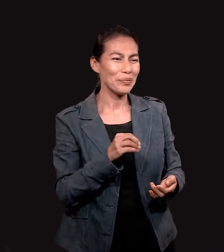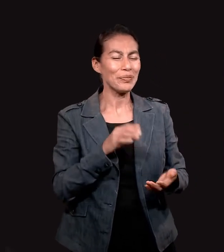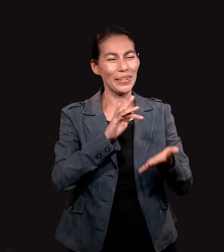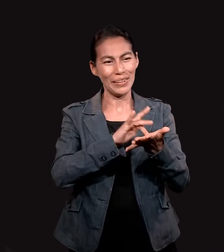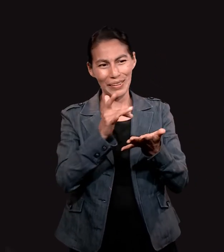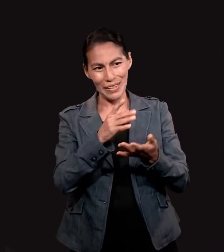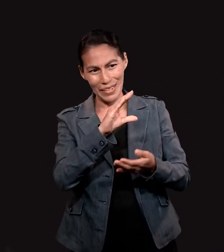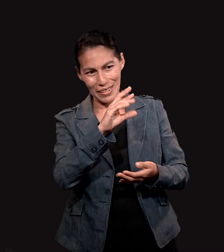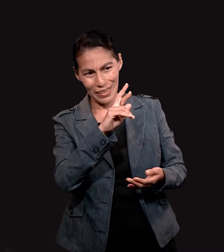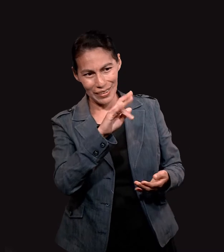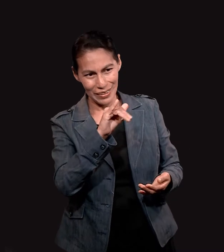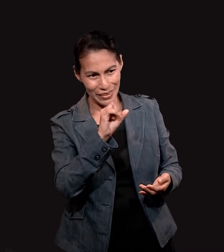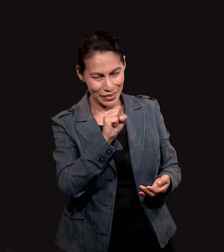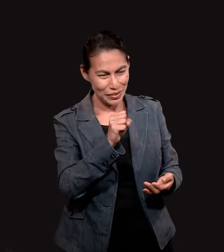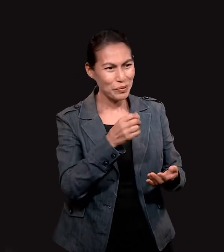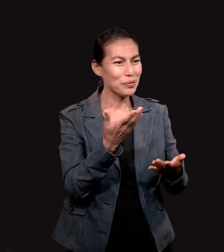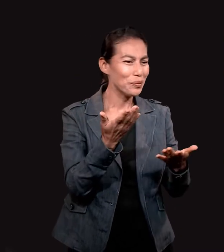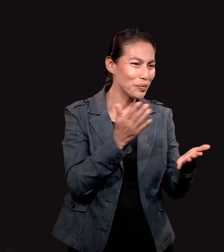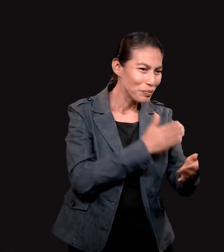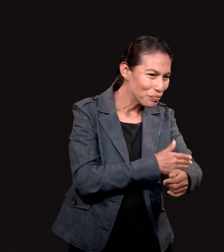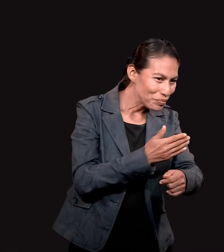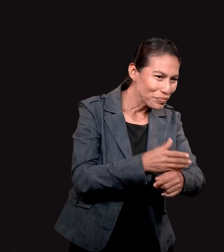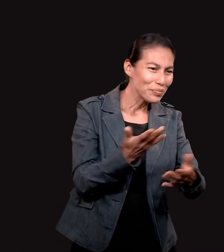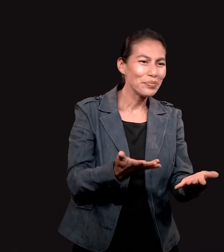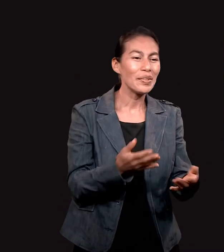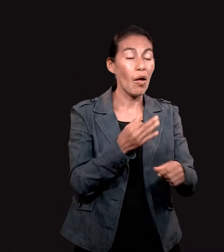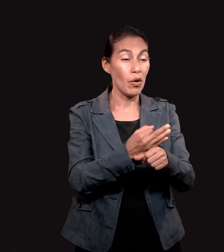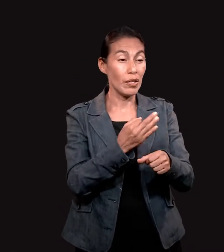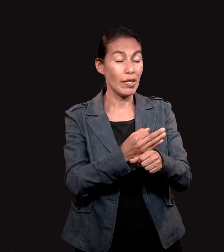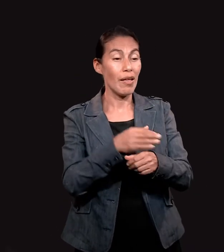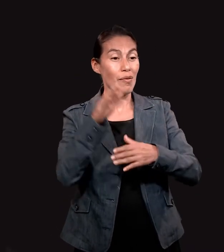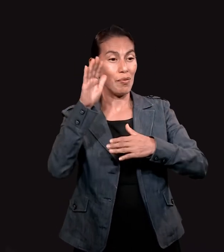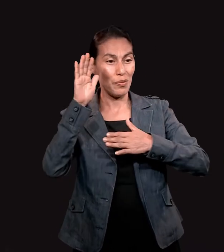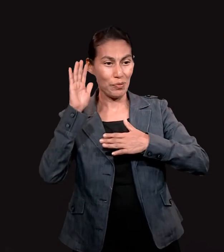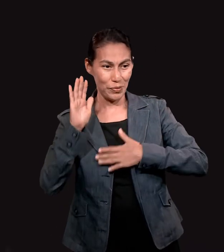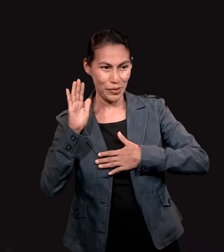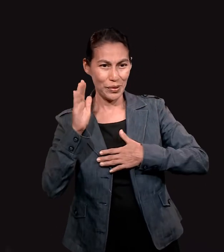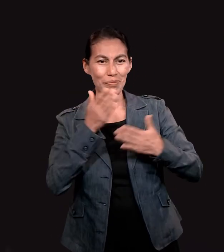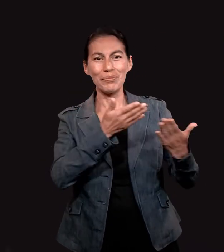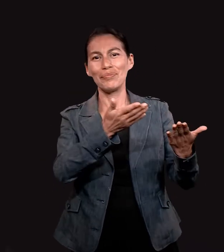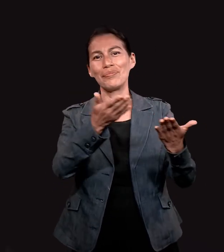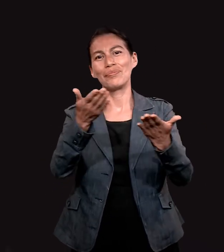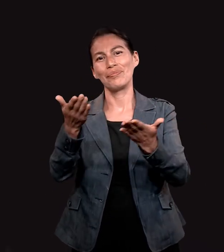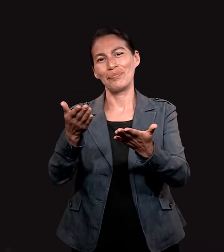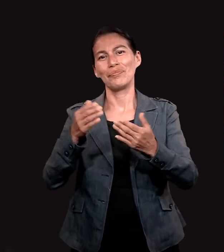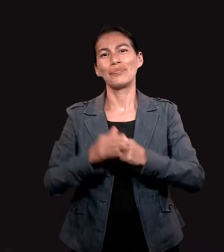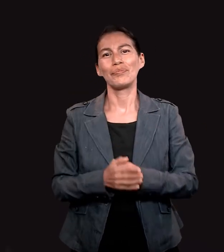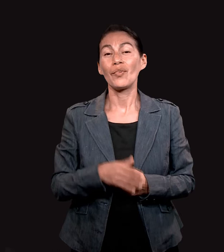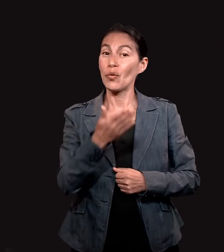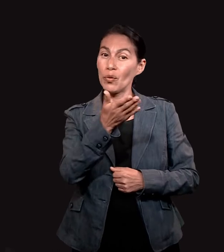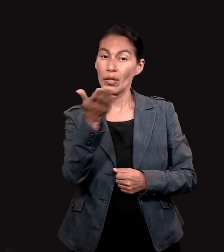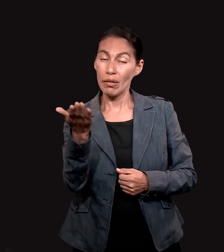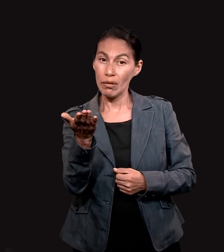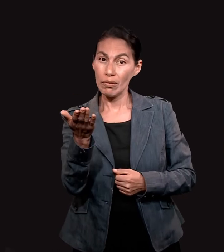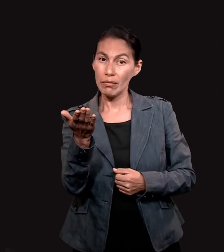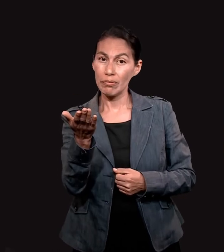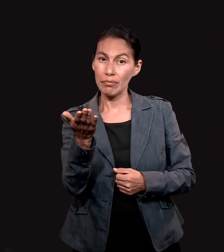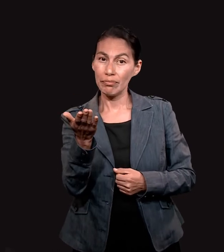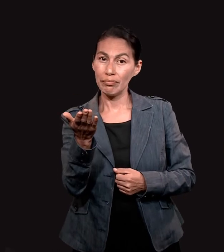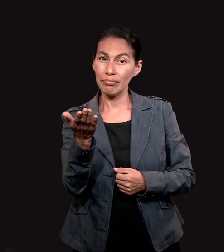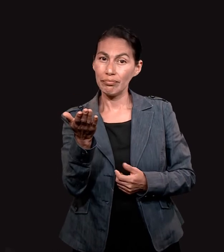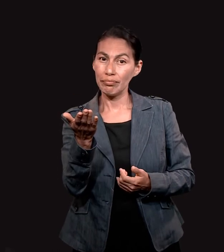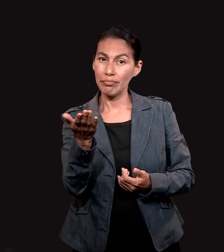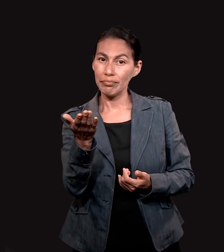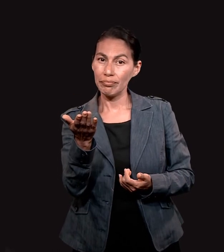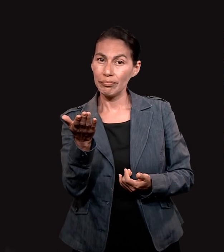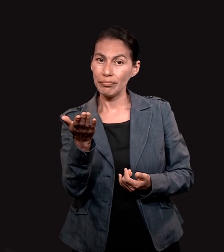por estar con nosotros. No, gracias a usted. Vamos a compartir una promesa que tenemos, la promesa que